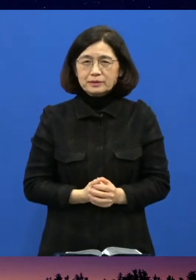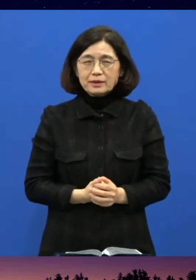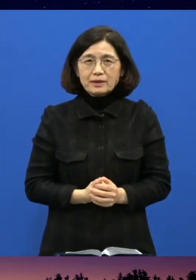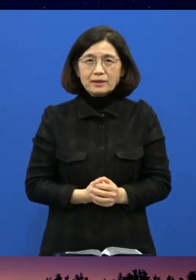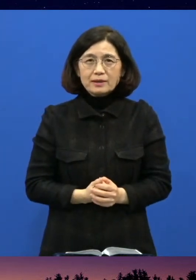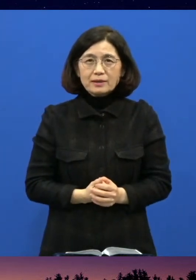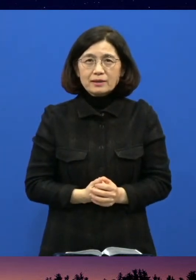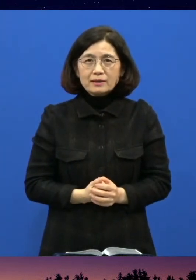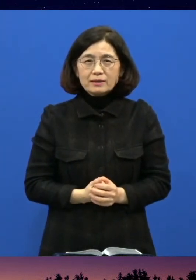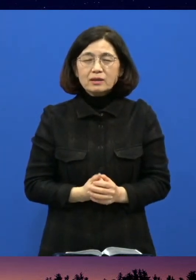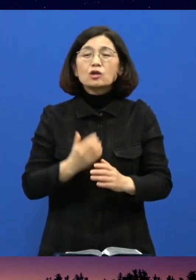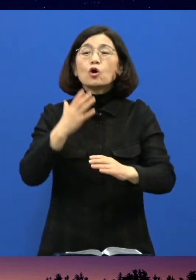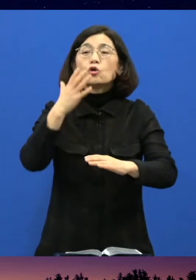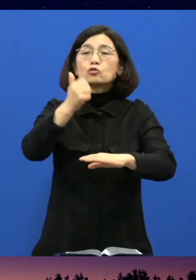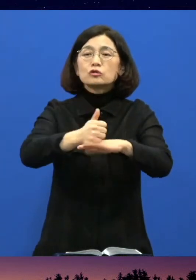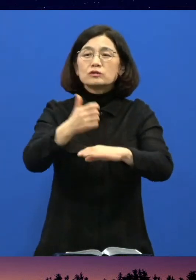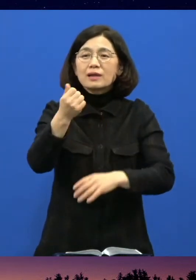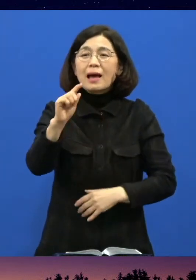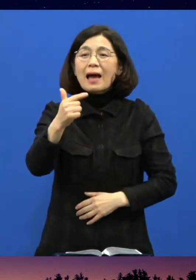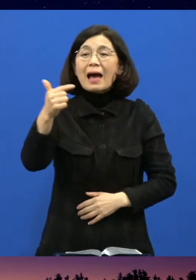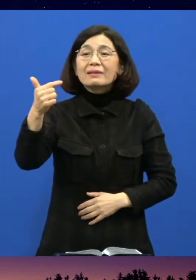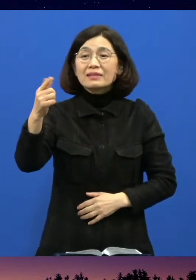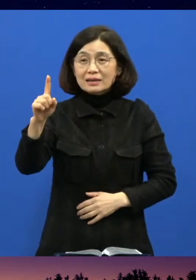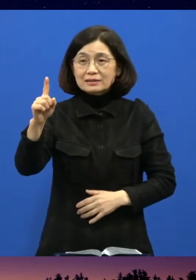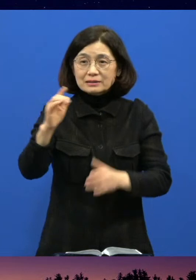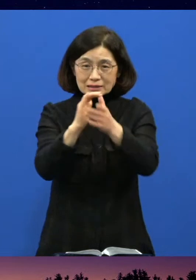결국은 하나님을 만나는 거예요. 기도를 통하여.